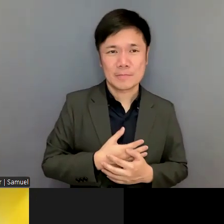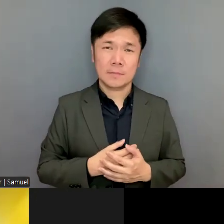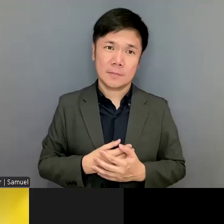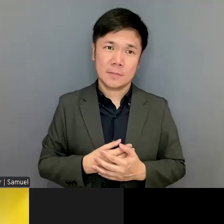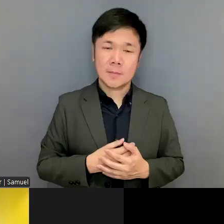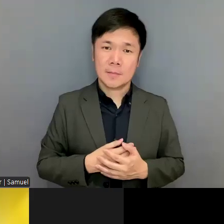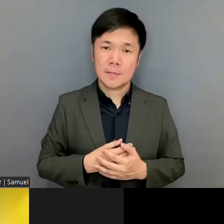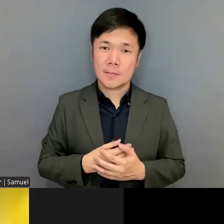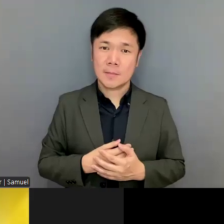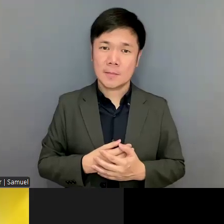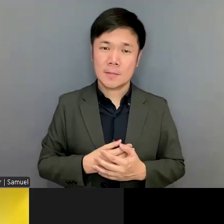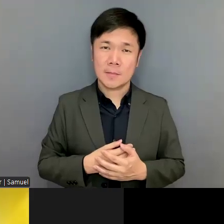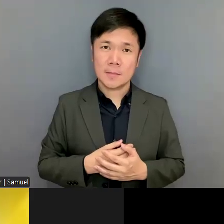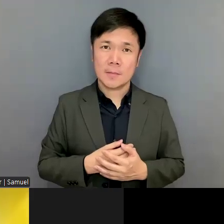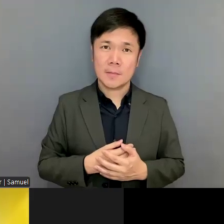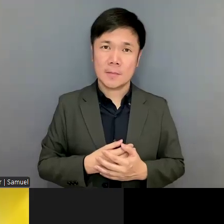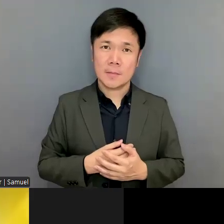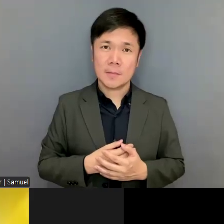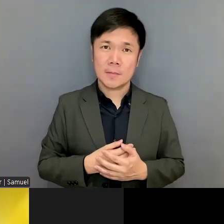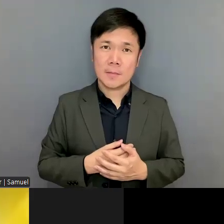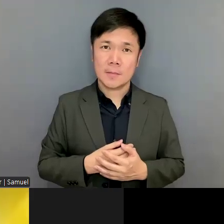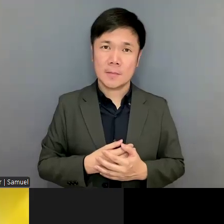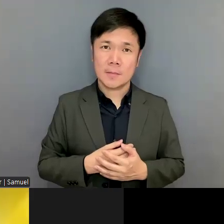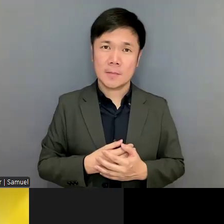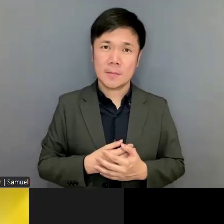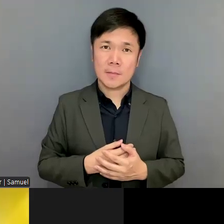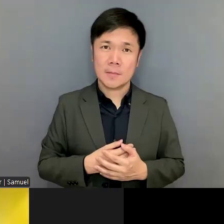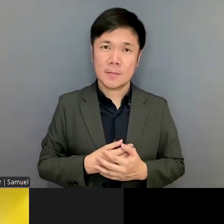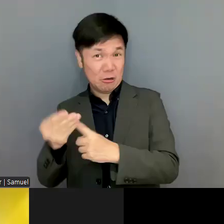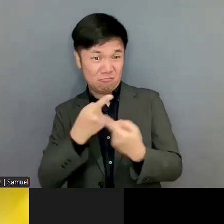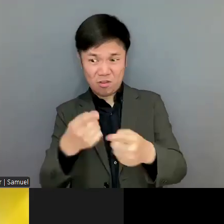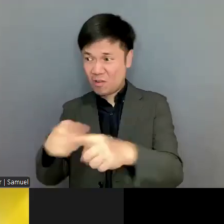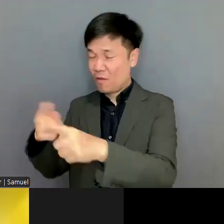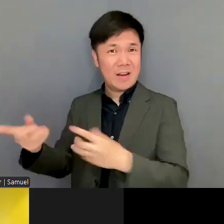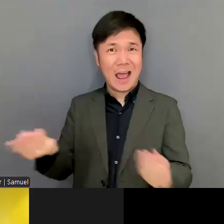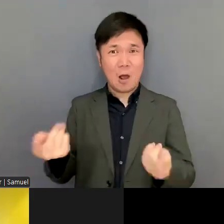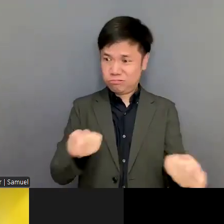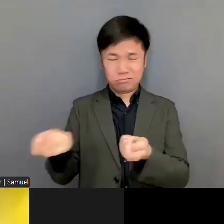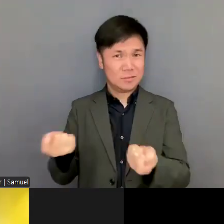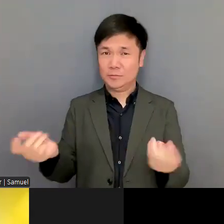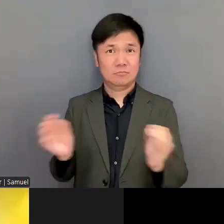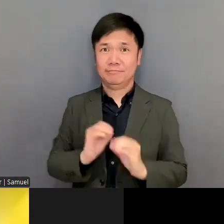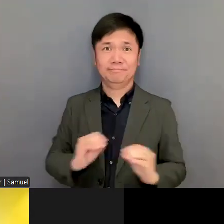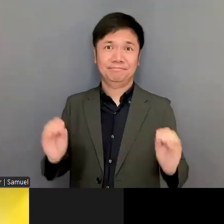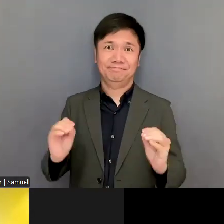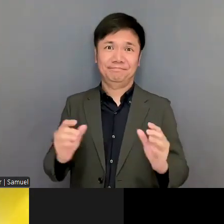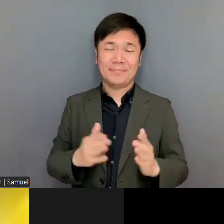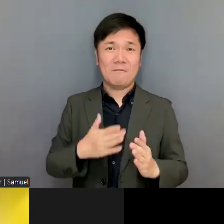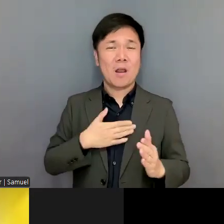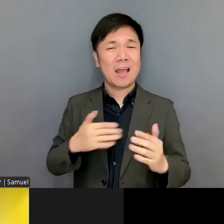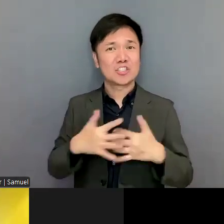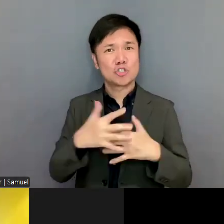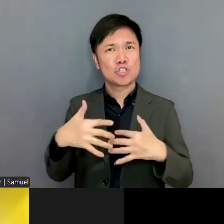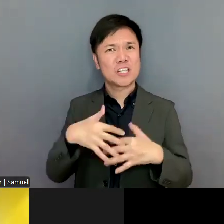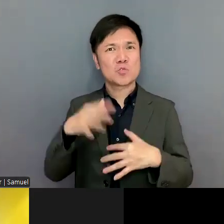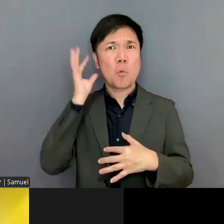por ejemplo, intercultural una mujer que se perspectives. presenta, una mujer In this case, indígena con an discapacidad que fue violada y que indigenous se woman presenta a los tribunales, hasta hoy